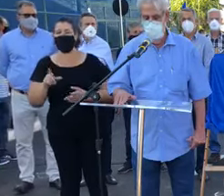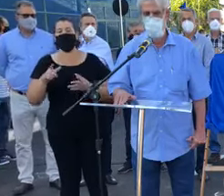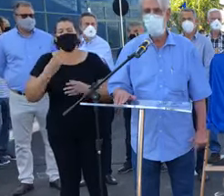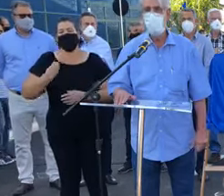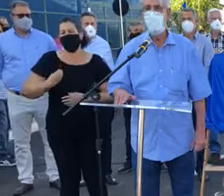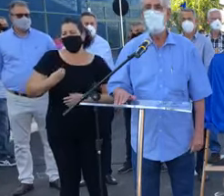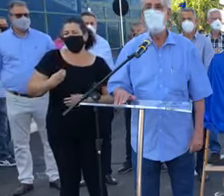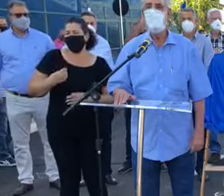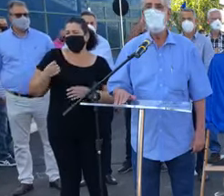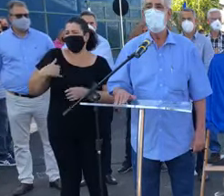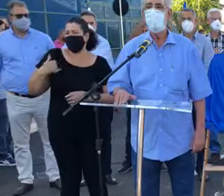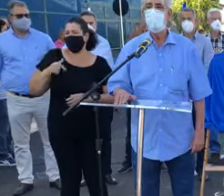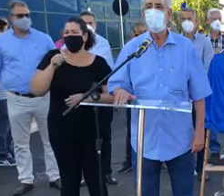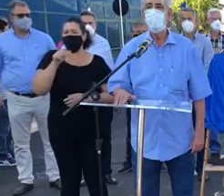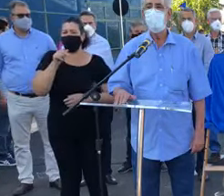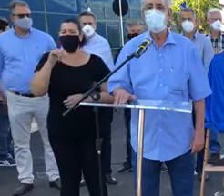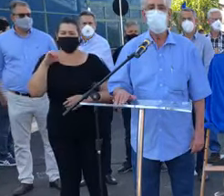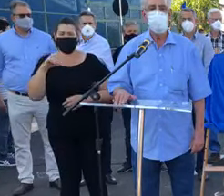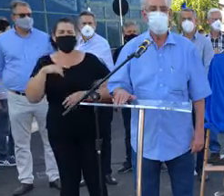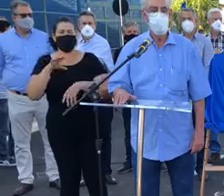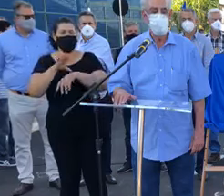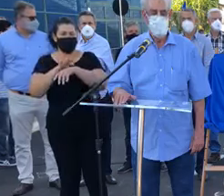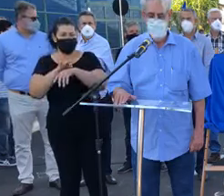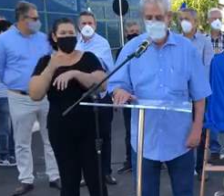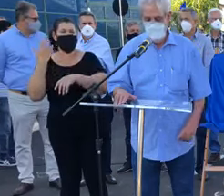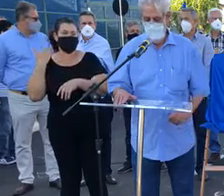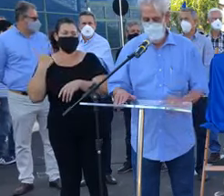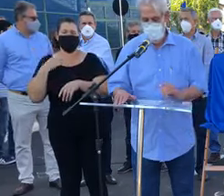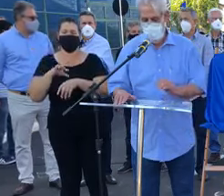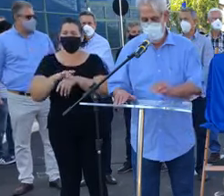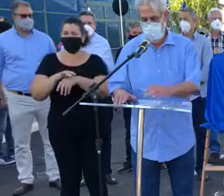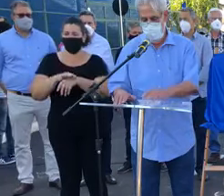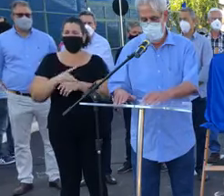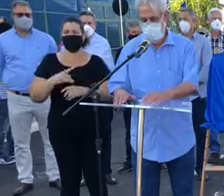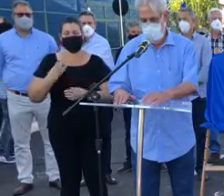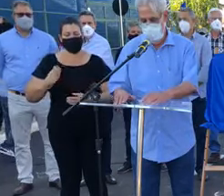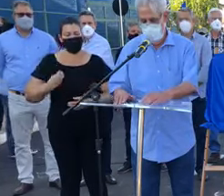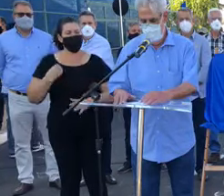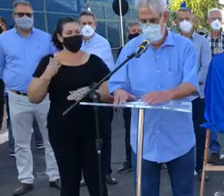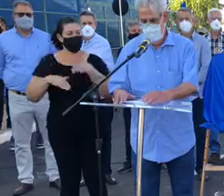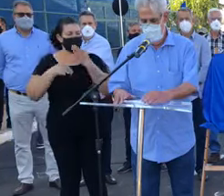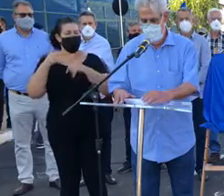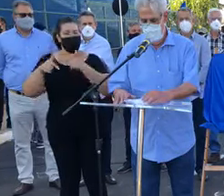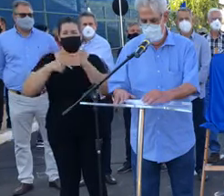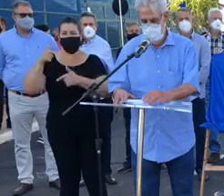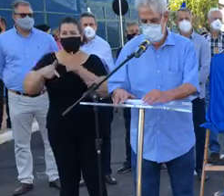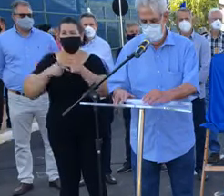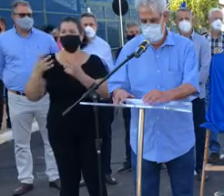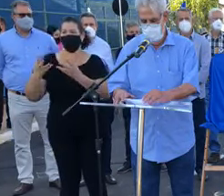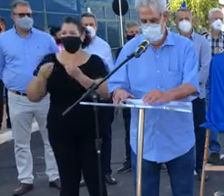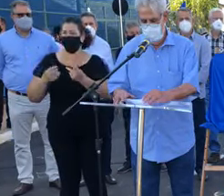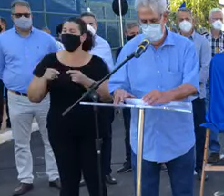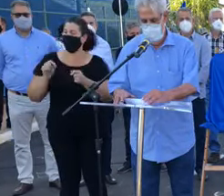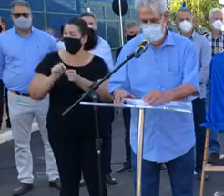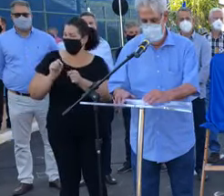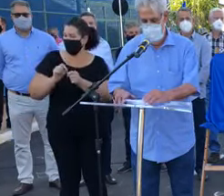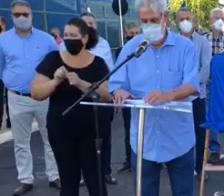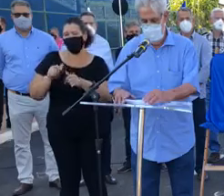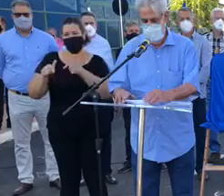por 90 anos, estava doente há muito tempo. Viveu intensamente, trabalhou muito, cumpriu a missão